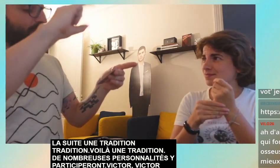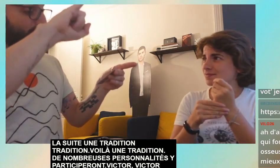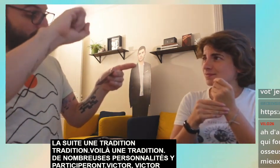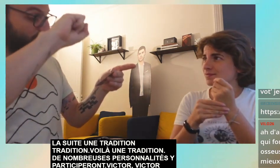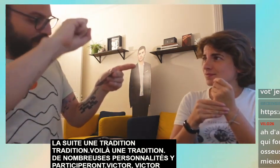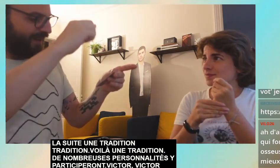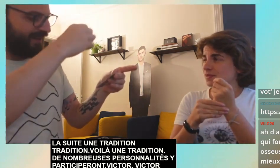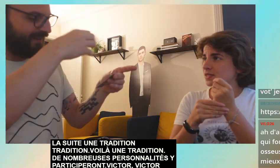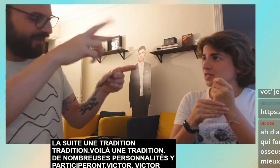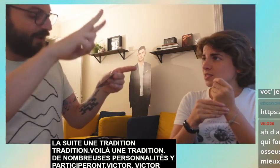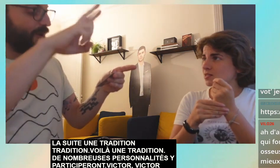François